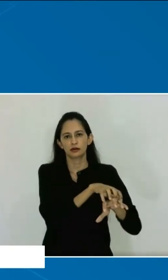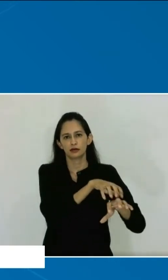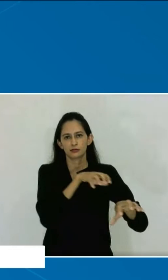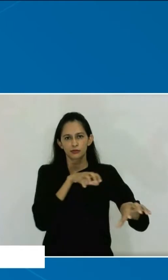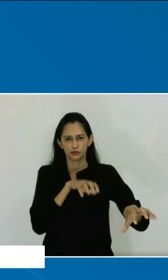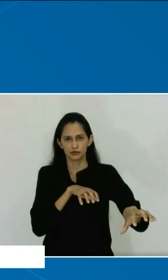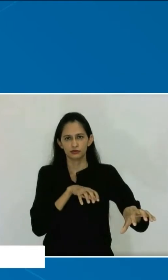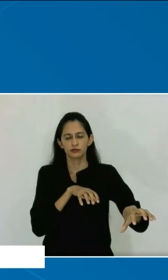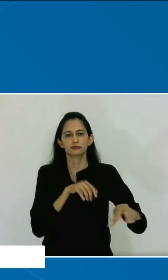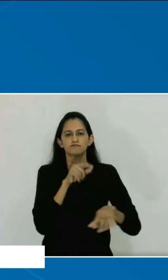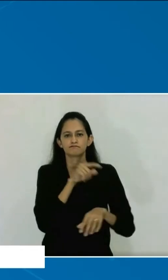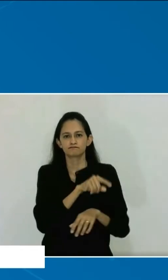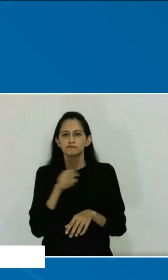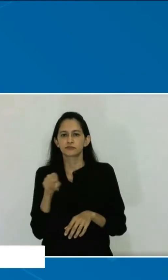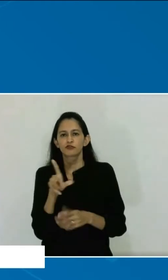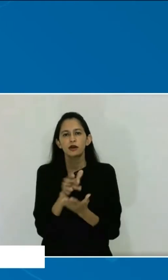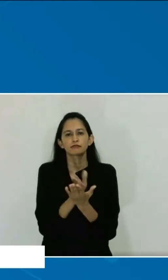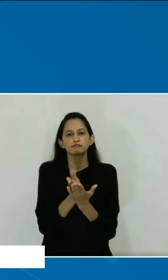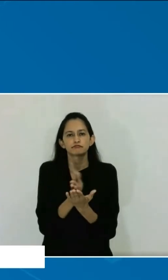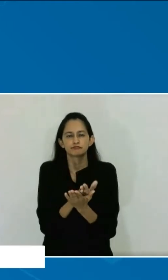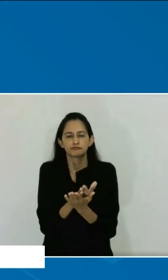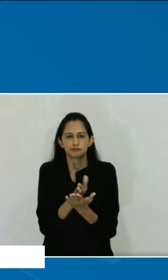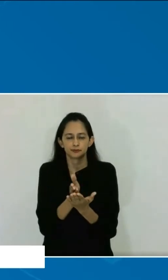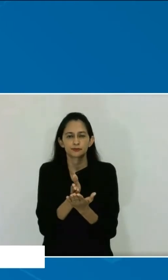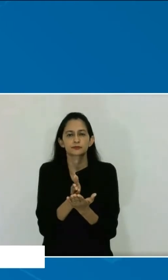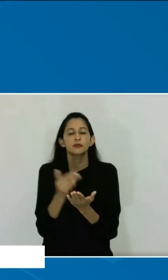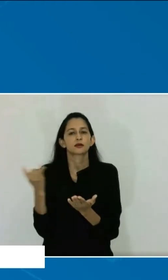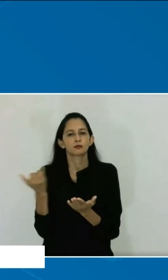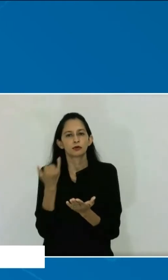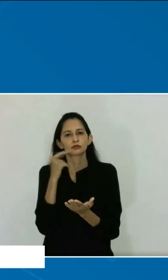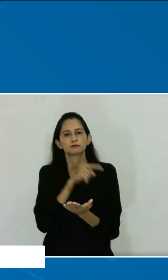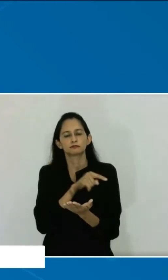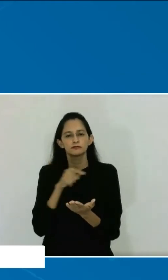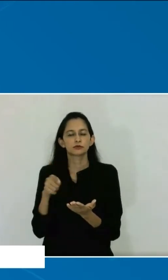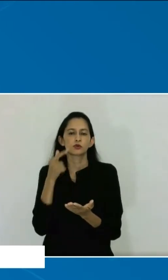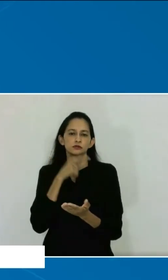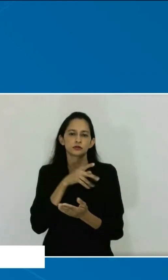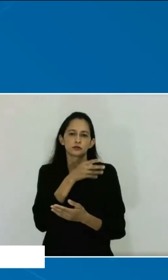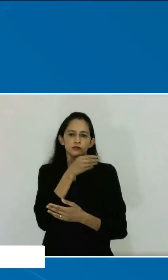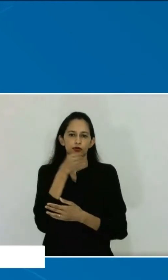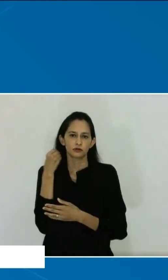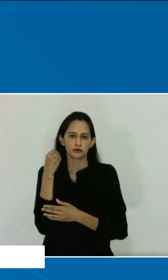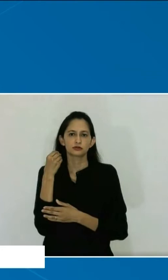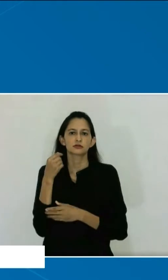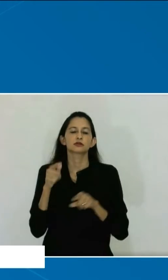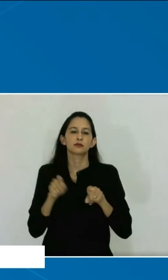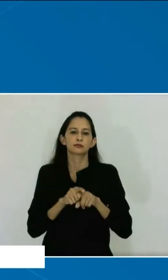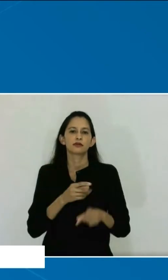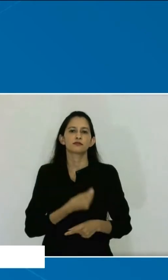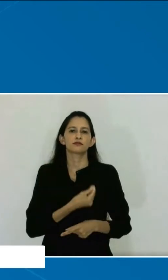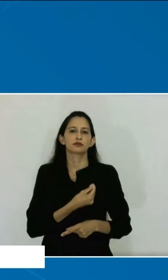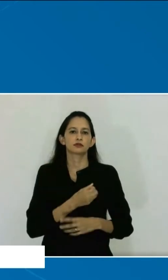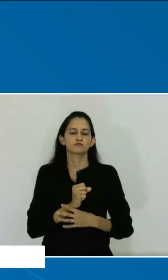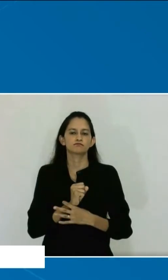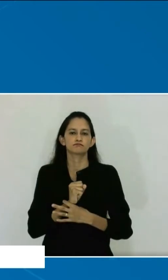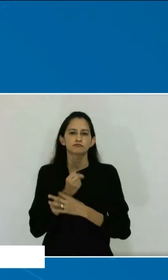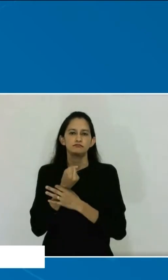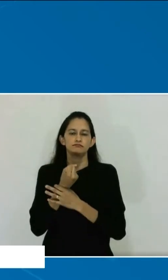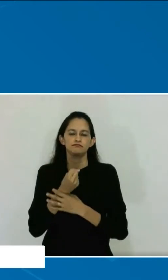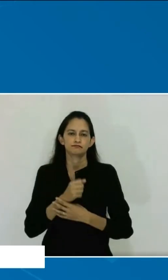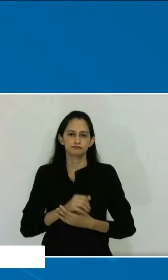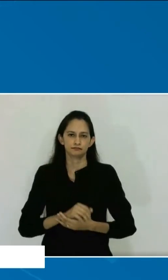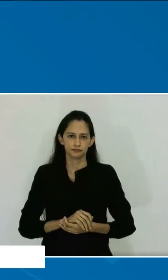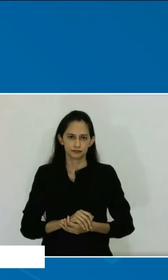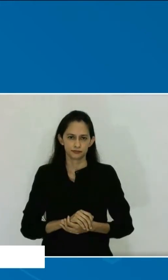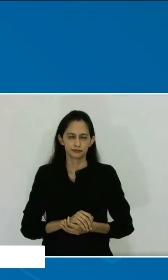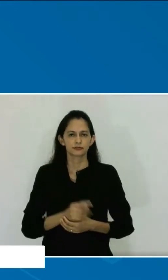é fundamental para garantir, obviamente, né, a qualidade, mas também garantir a vida das pessoas nesse processo, né, que